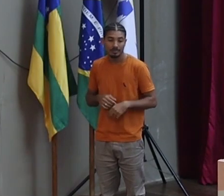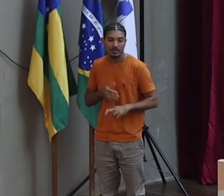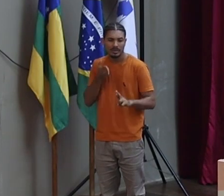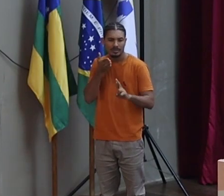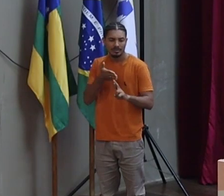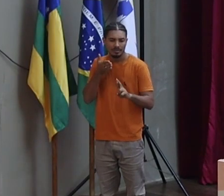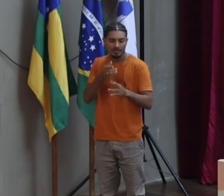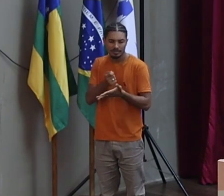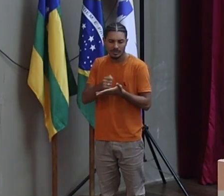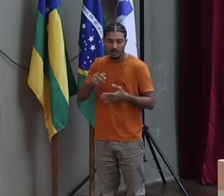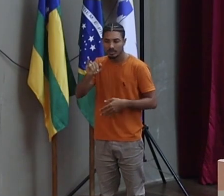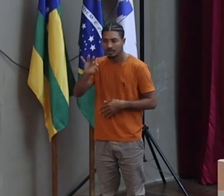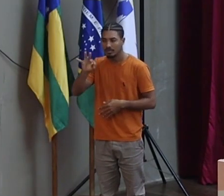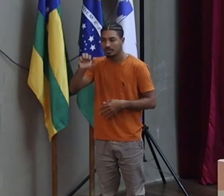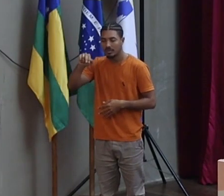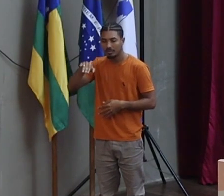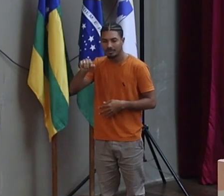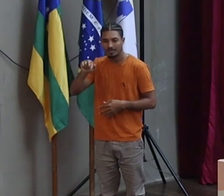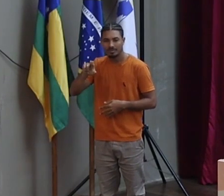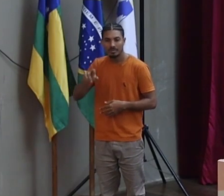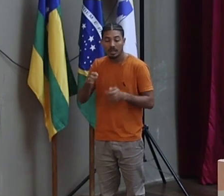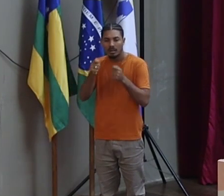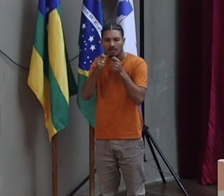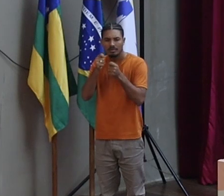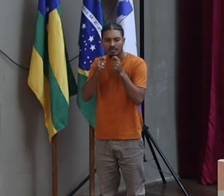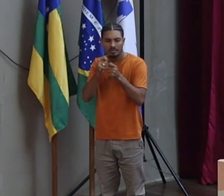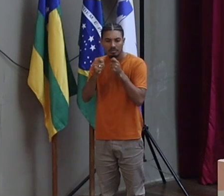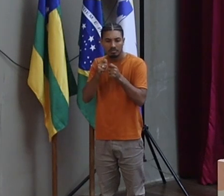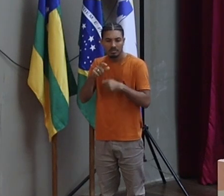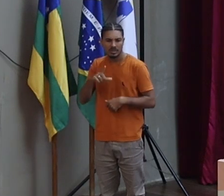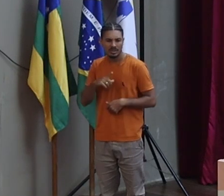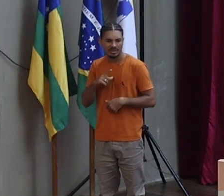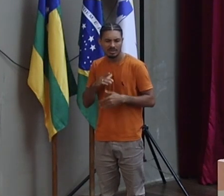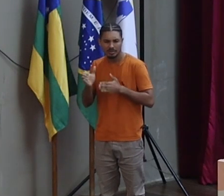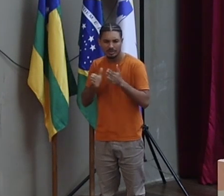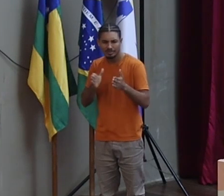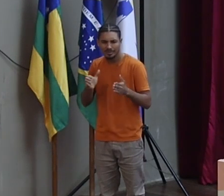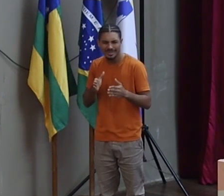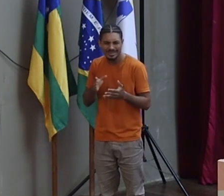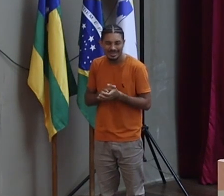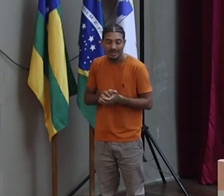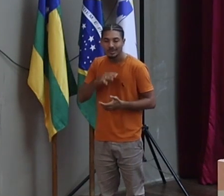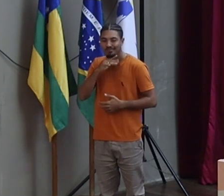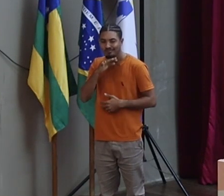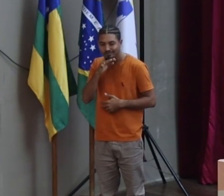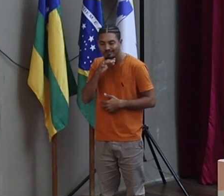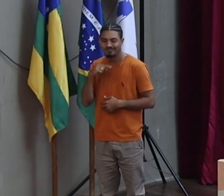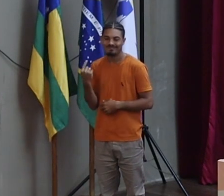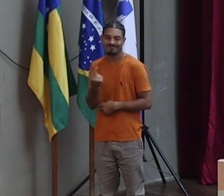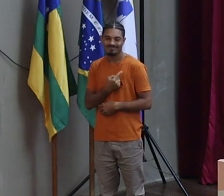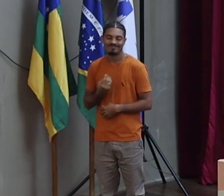o escritor Itamar Vieira Júnior, em uma entrevista concedida durante uma fase tenebrosa em que o país